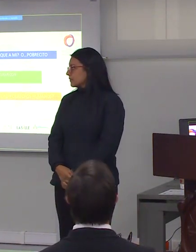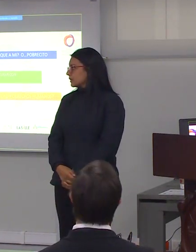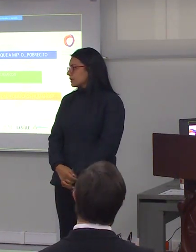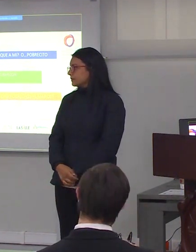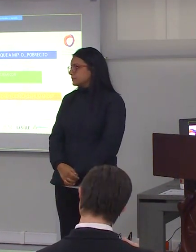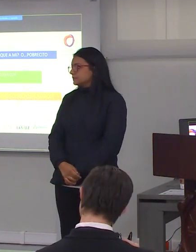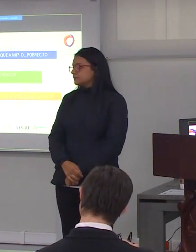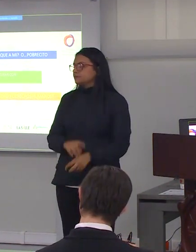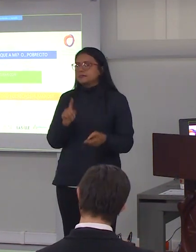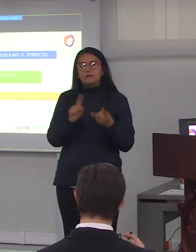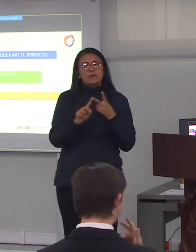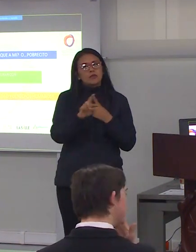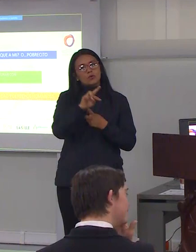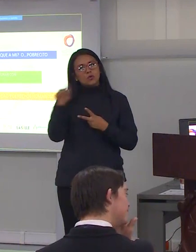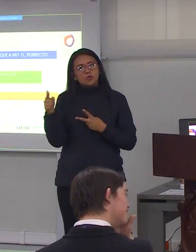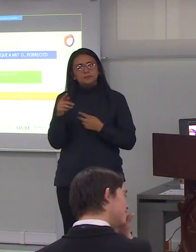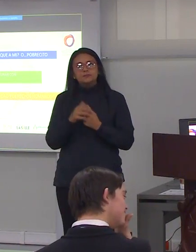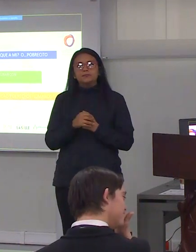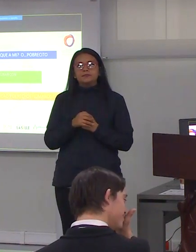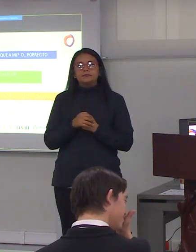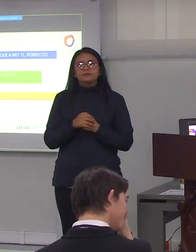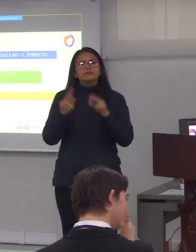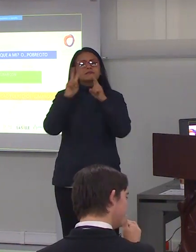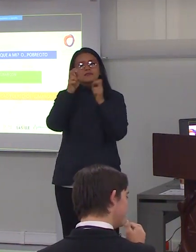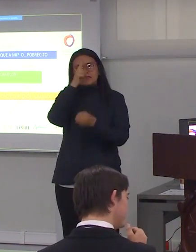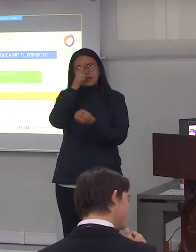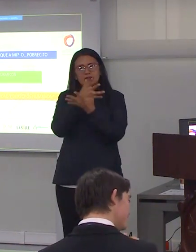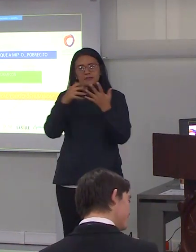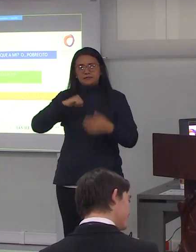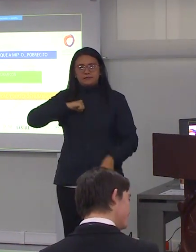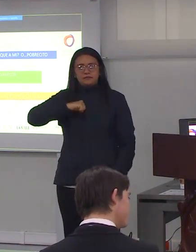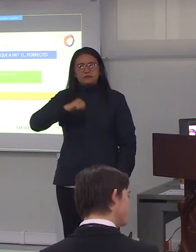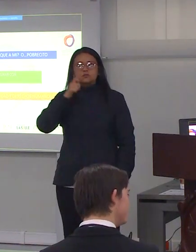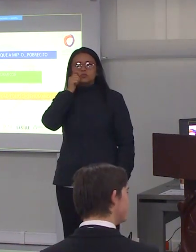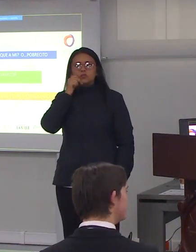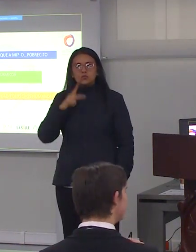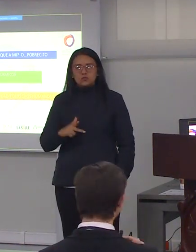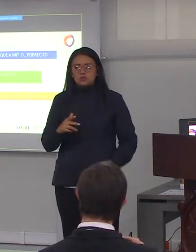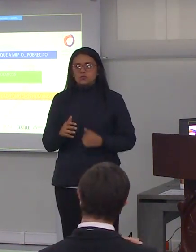y el otro como un asunto de diversidad y derechos humanos